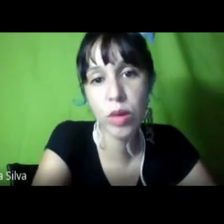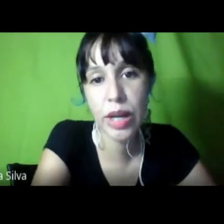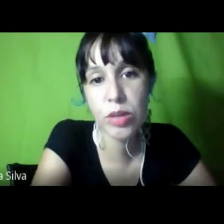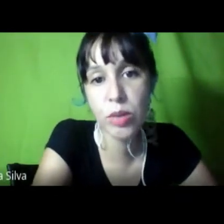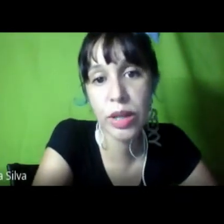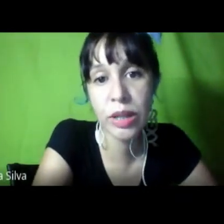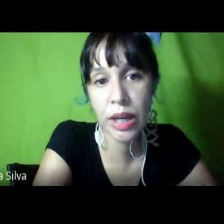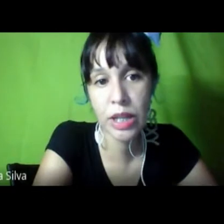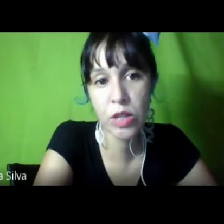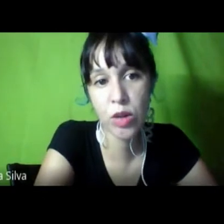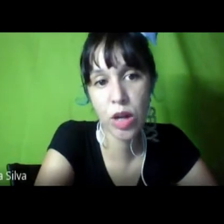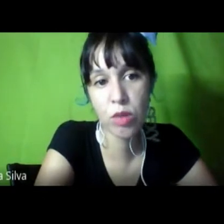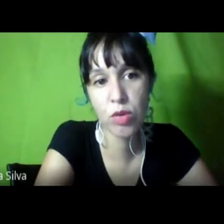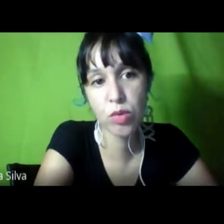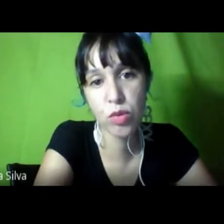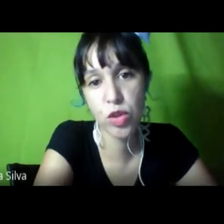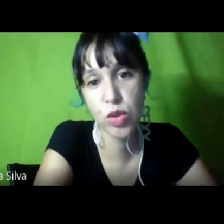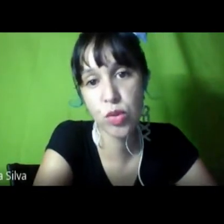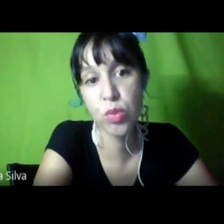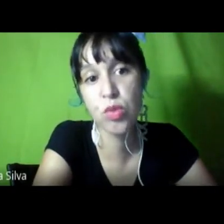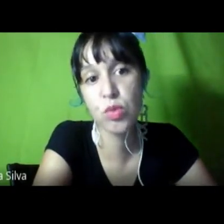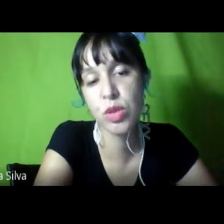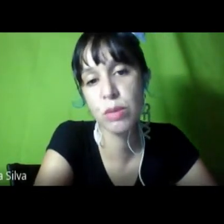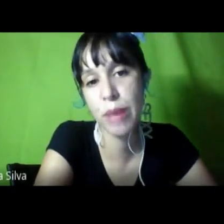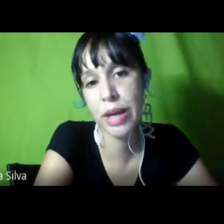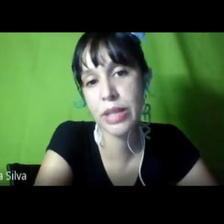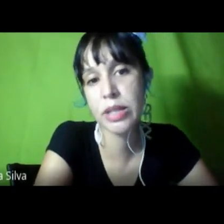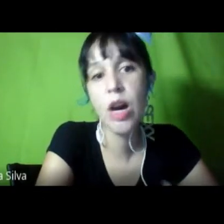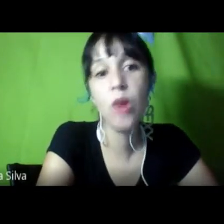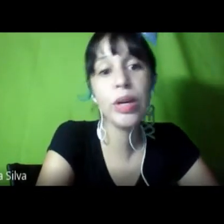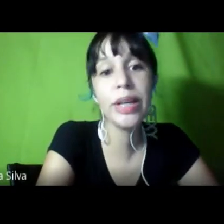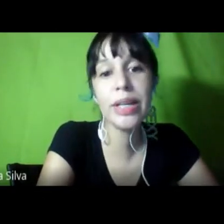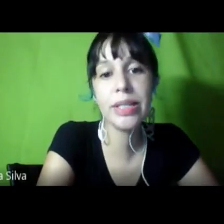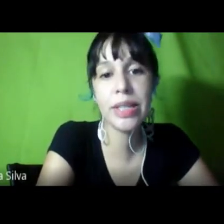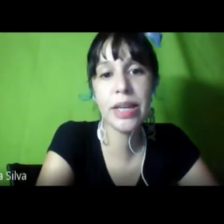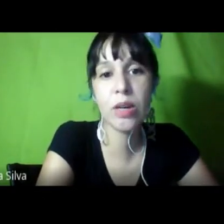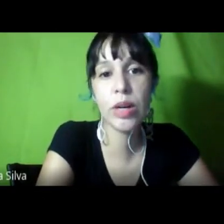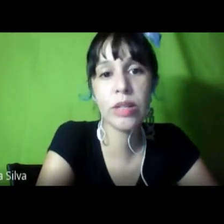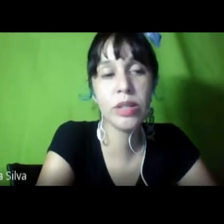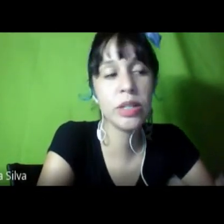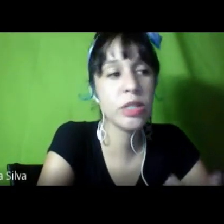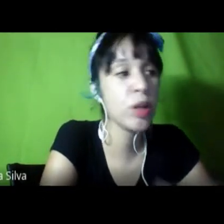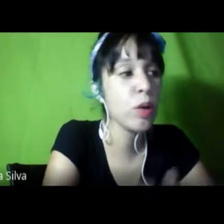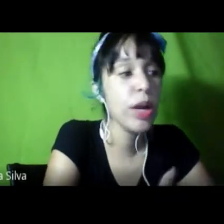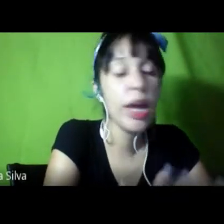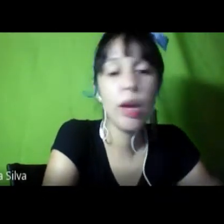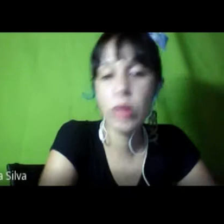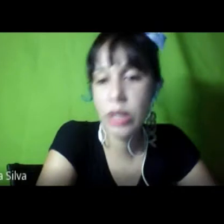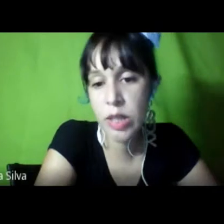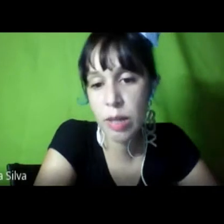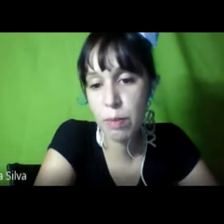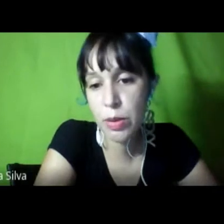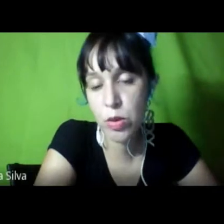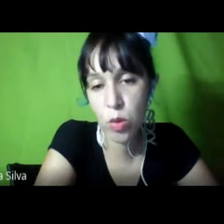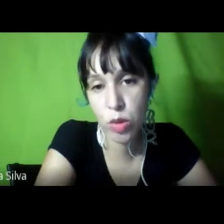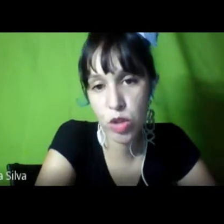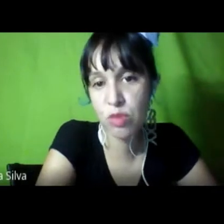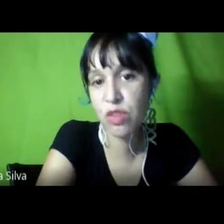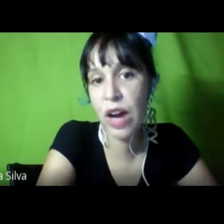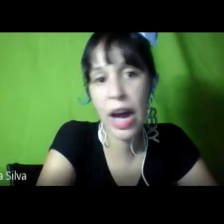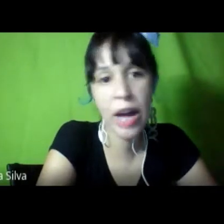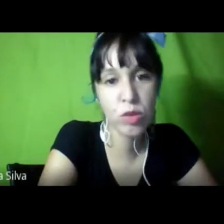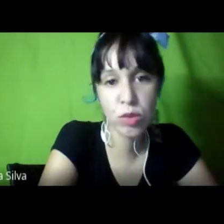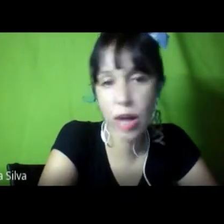primeiro Congresso Internacional de Surdos Mudos em Paris. O que é esse Congresso Internacional? Reuniu-se pessoas